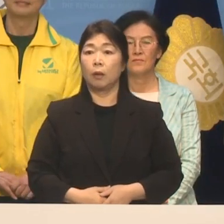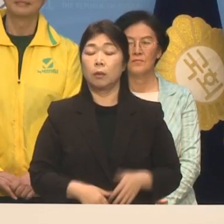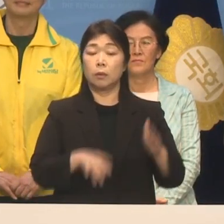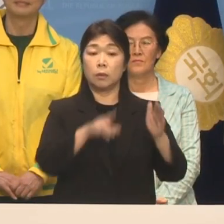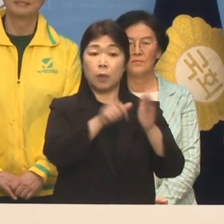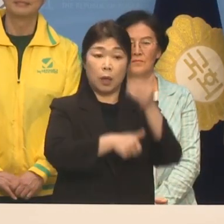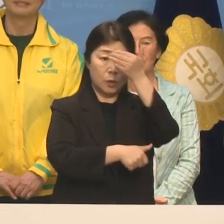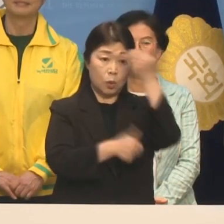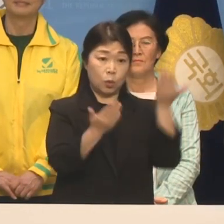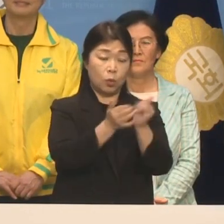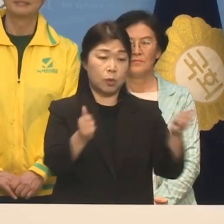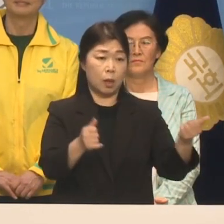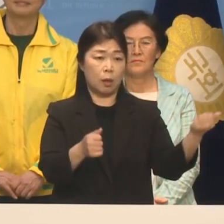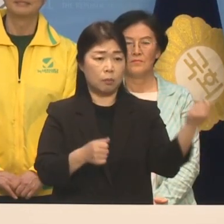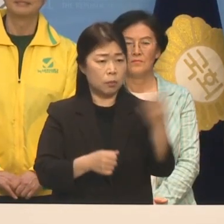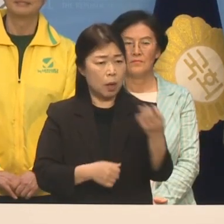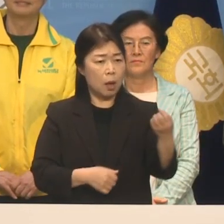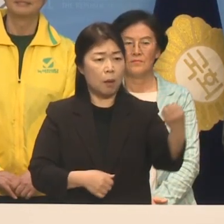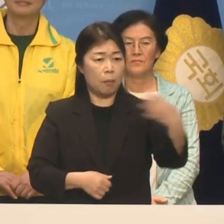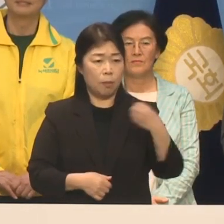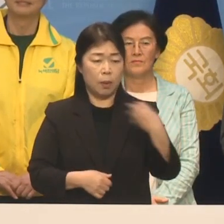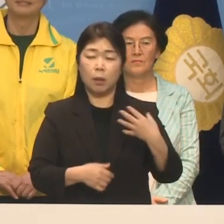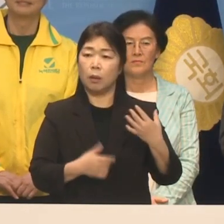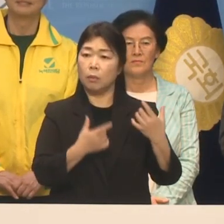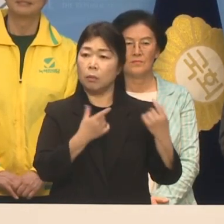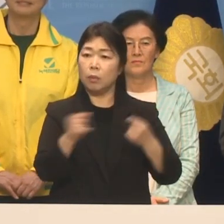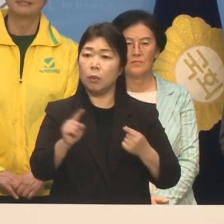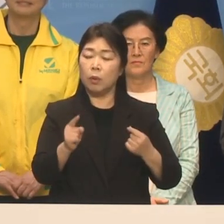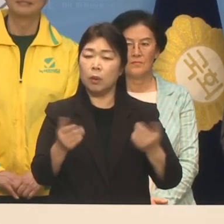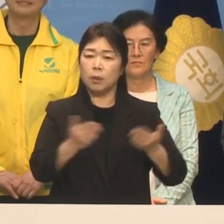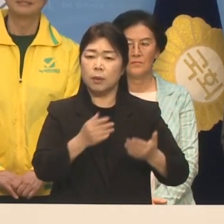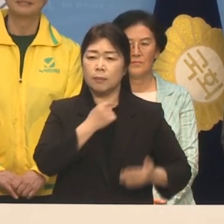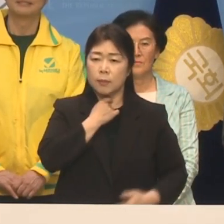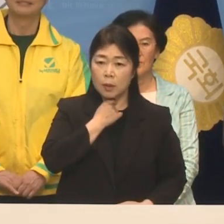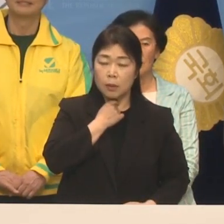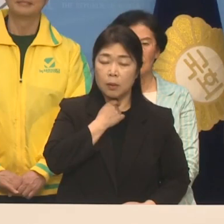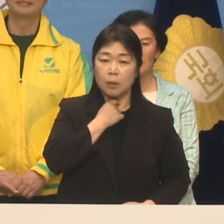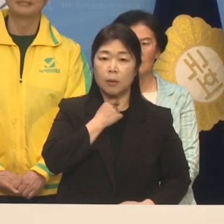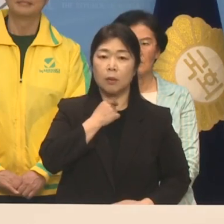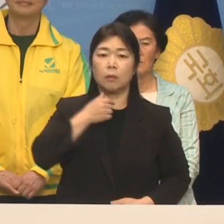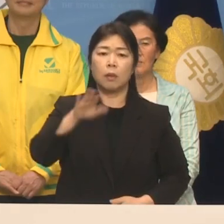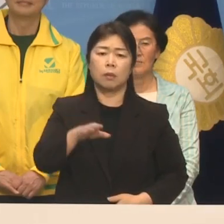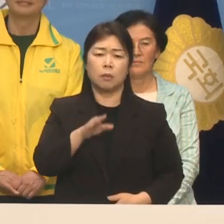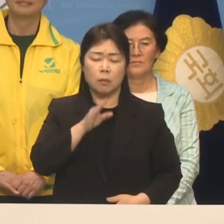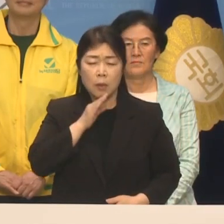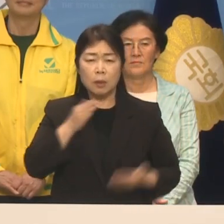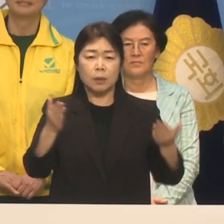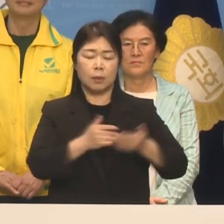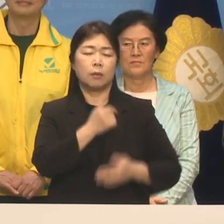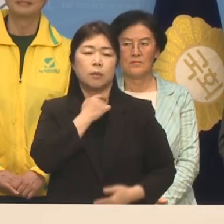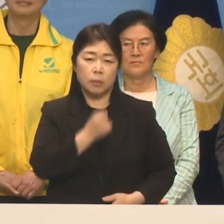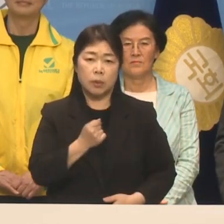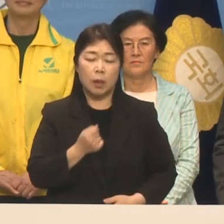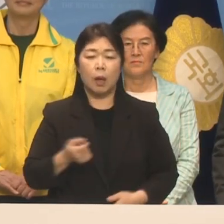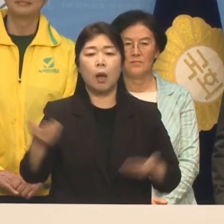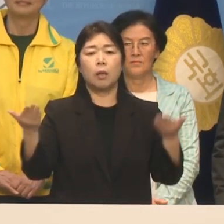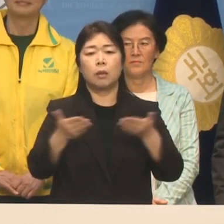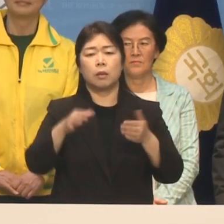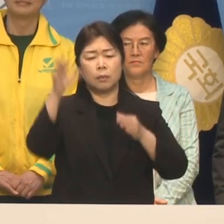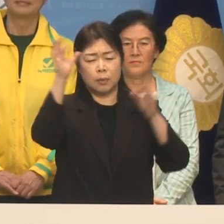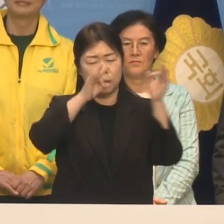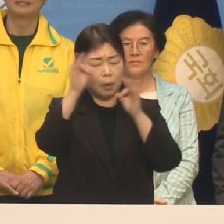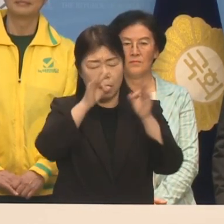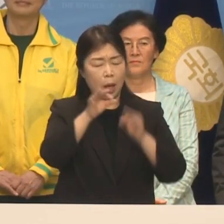그들이 하나같이 하는 말은 일을 하고 싶은데 정말 일이 하고 싶은데 일자리가 없다고